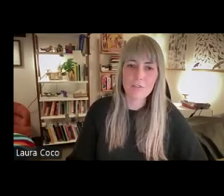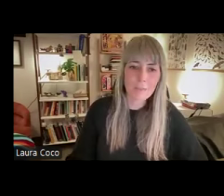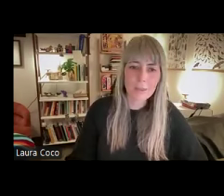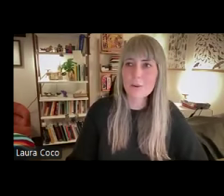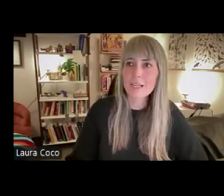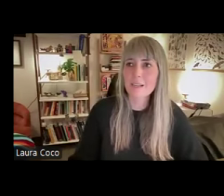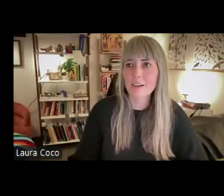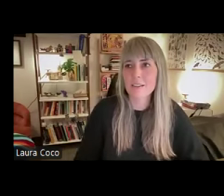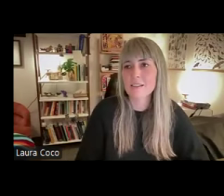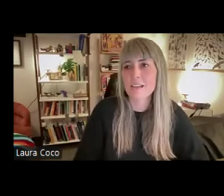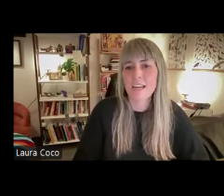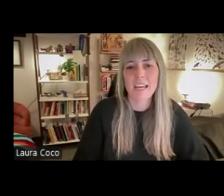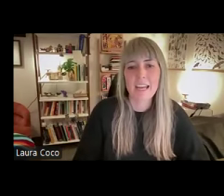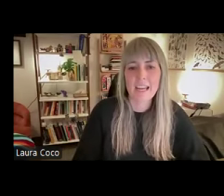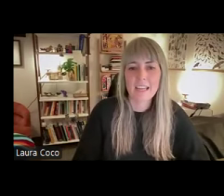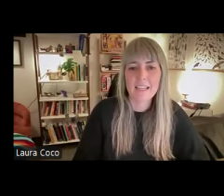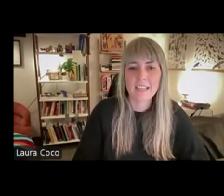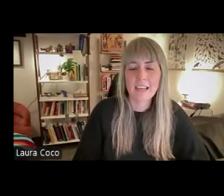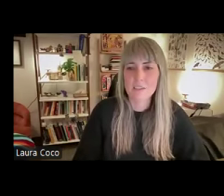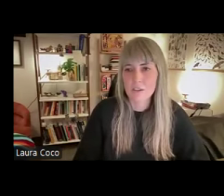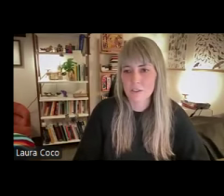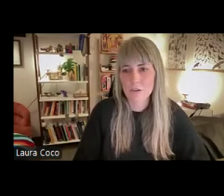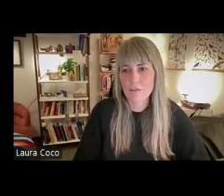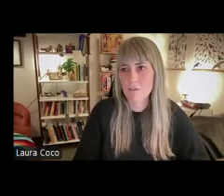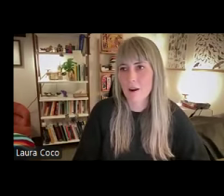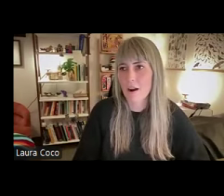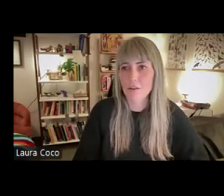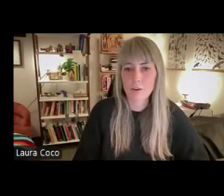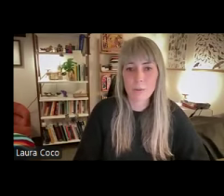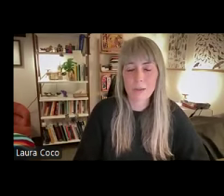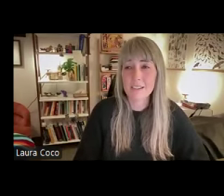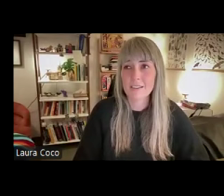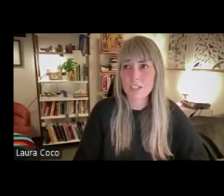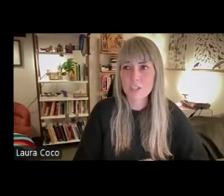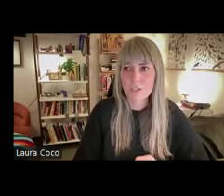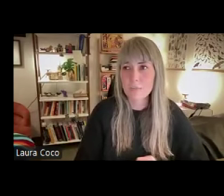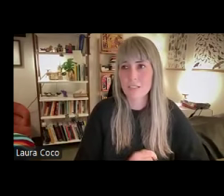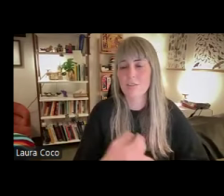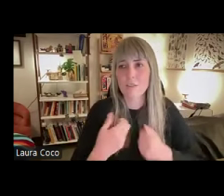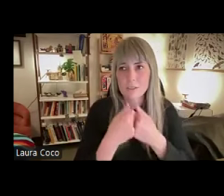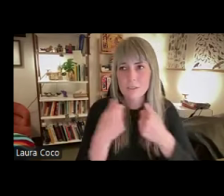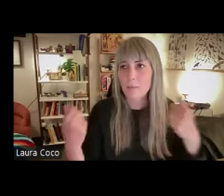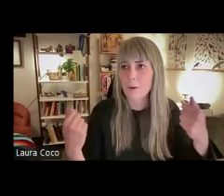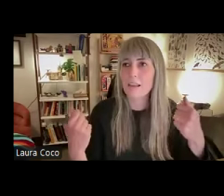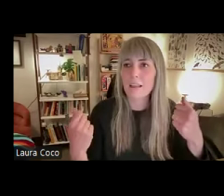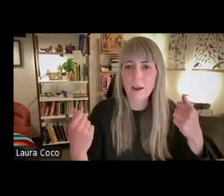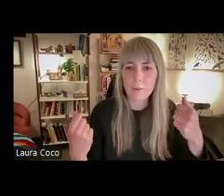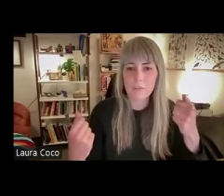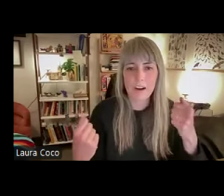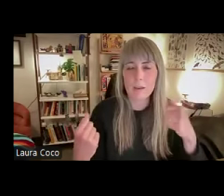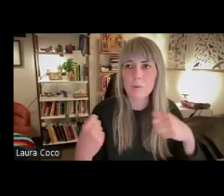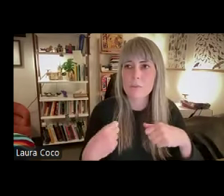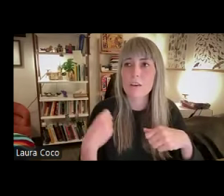incrementa con pérdida auditiva, incrementa con sus años, y esto es verdadero, quizás lo ha visto en su familia y